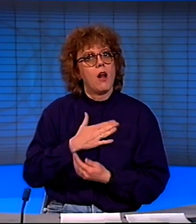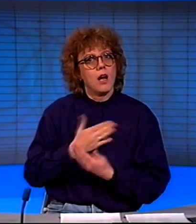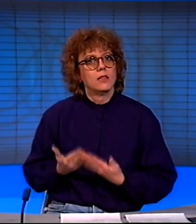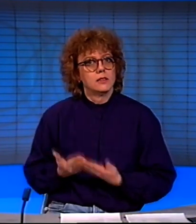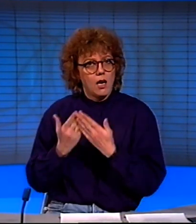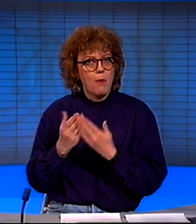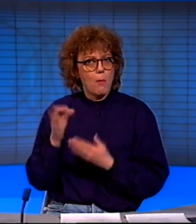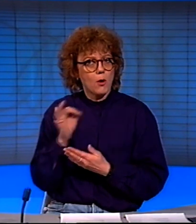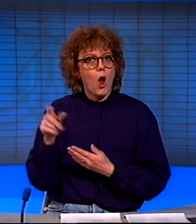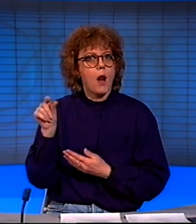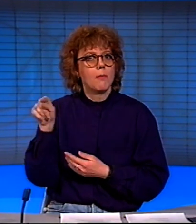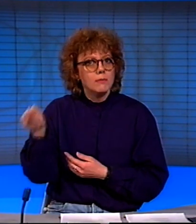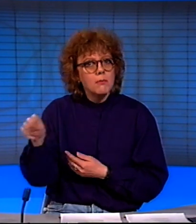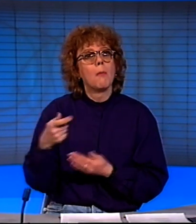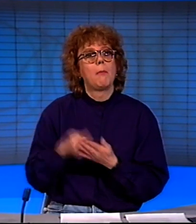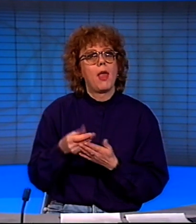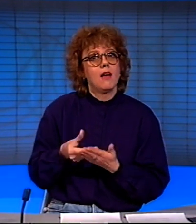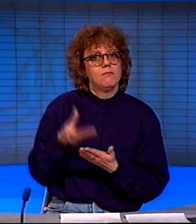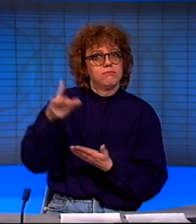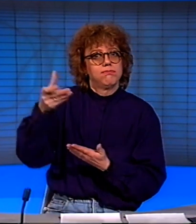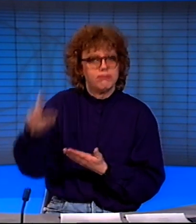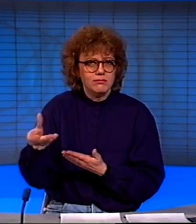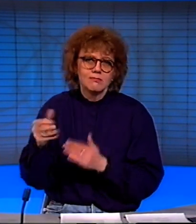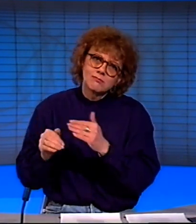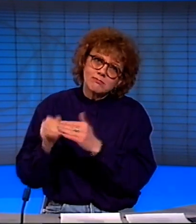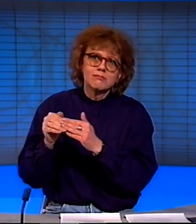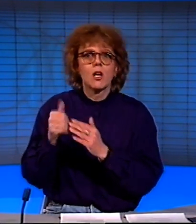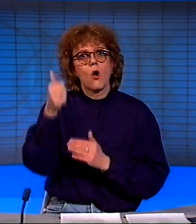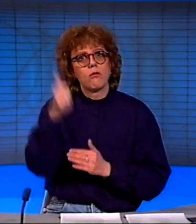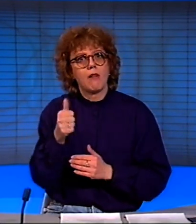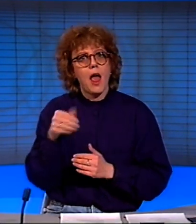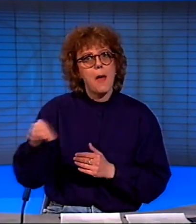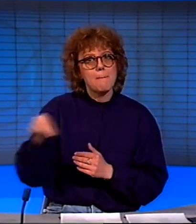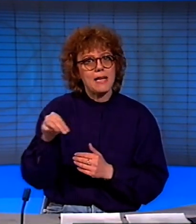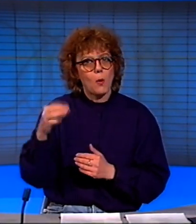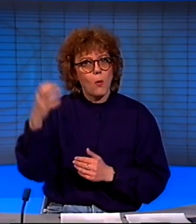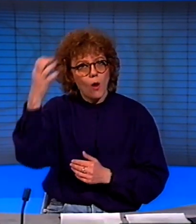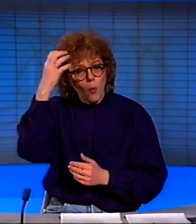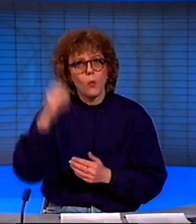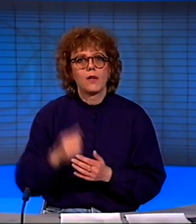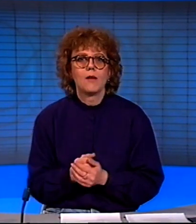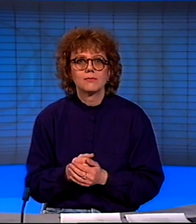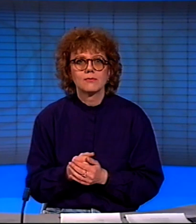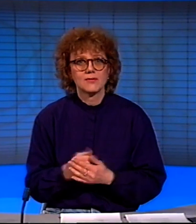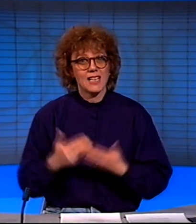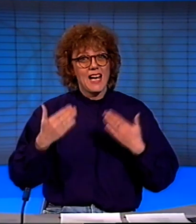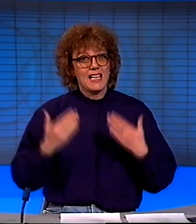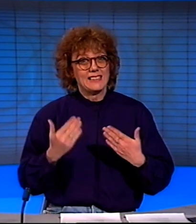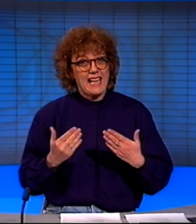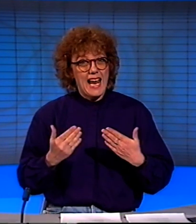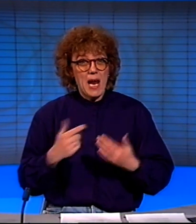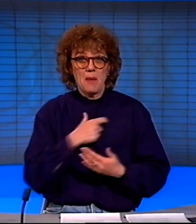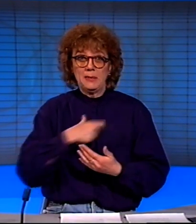Regeringen er nu villig til at yde en hjælp til det kriseramte Båndholm med 100 millioner kroner.